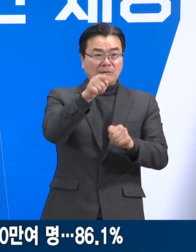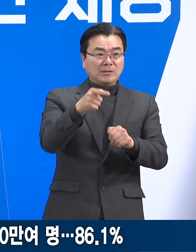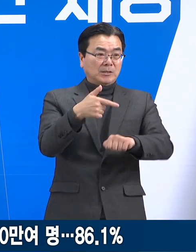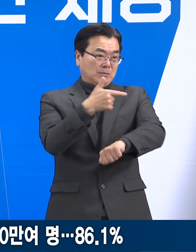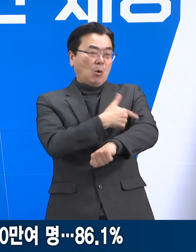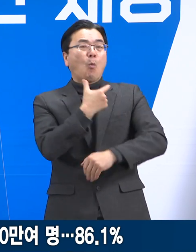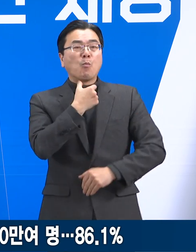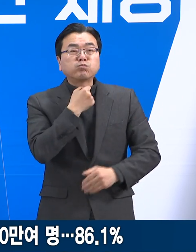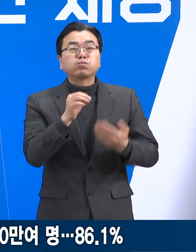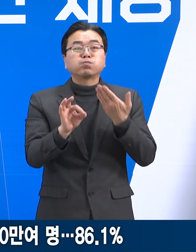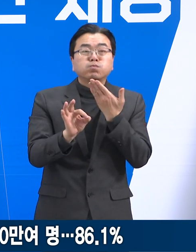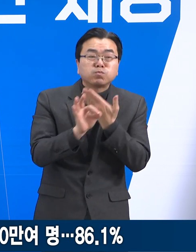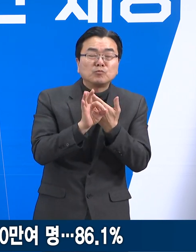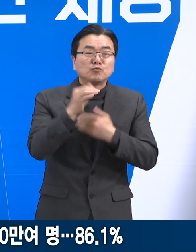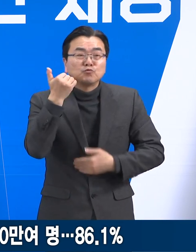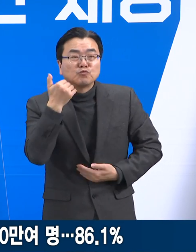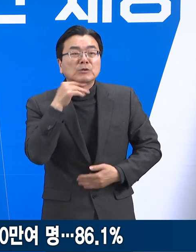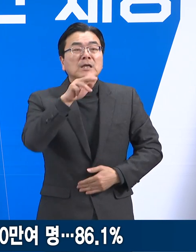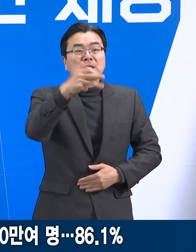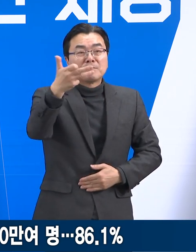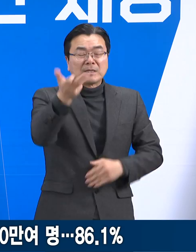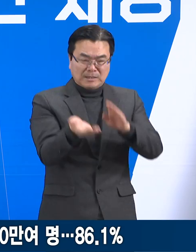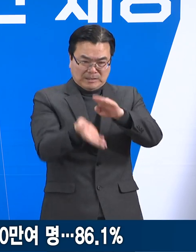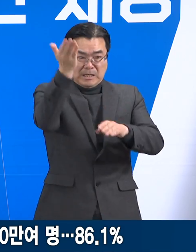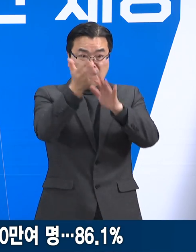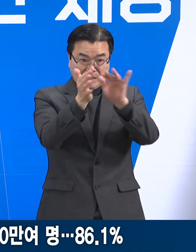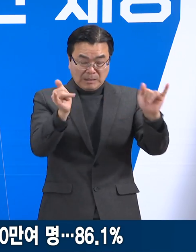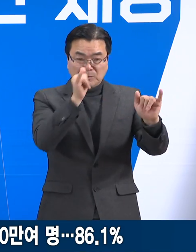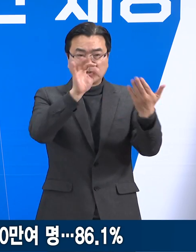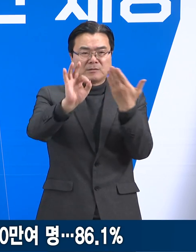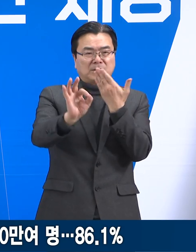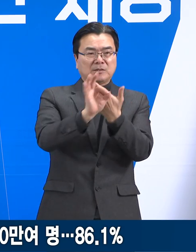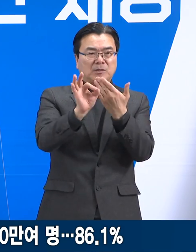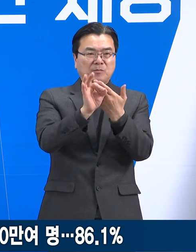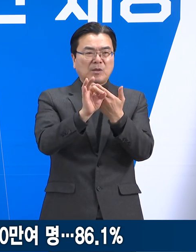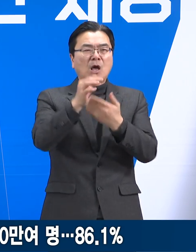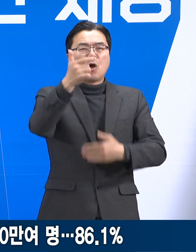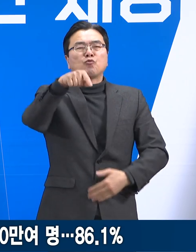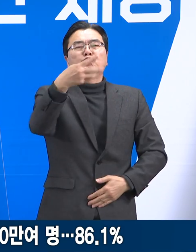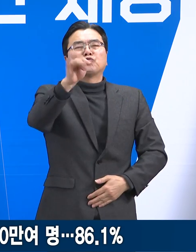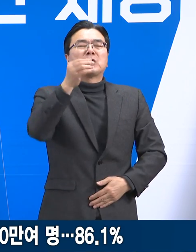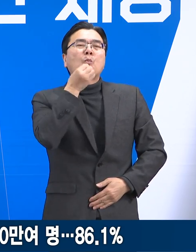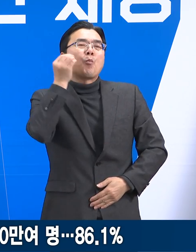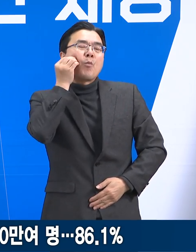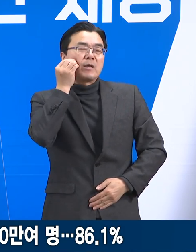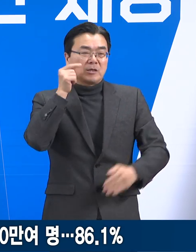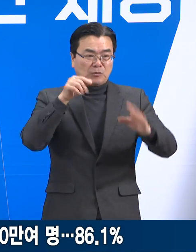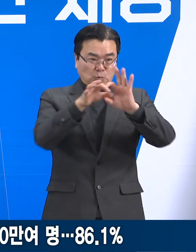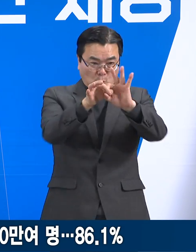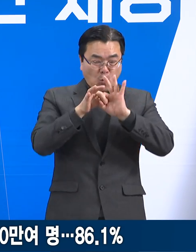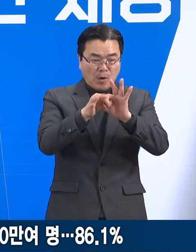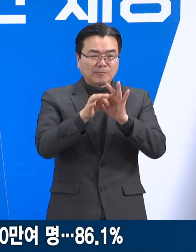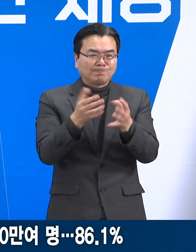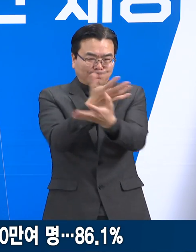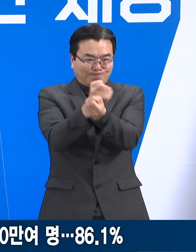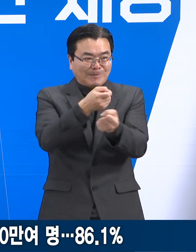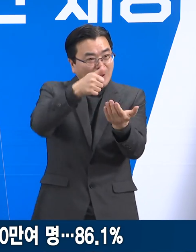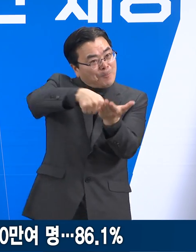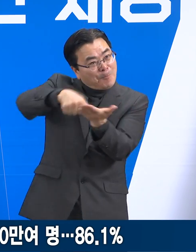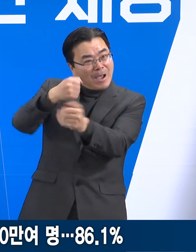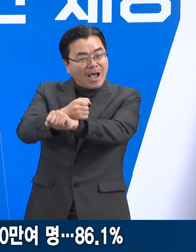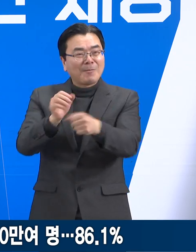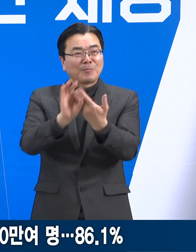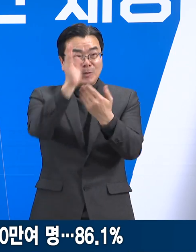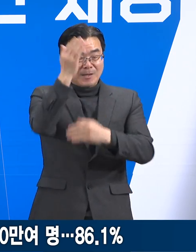접종을 희망하는 18세 이상 미접종자는 사전 예약 누리집을 통해 예약이 가능하며 3월 7일부터는 접종이 가능합니다.